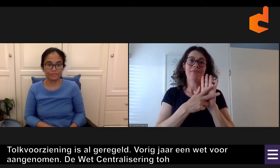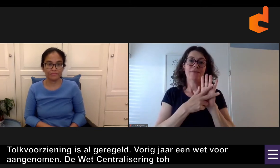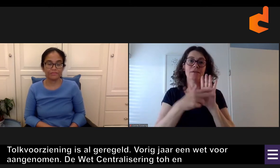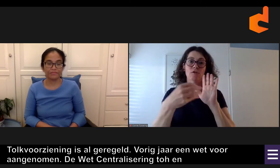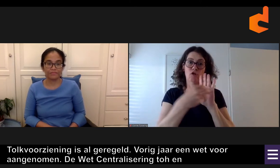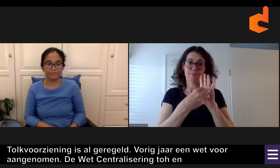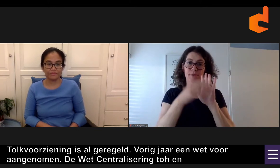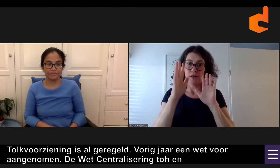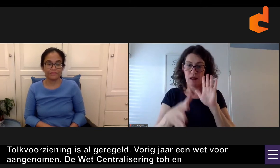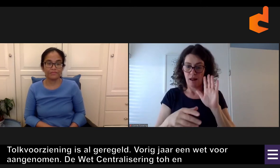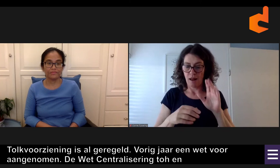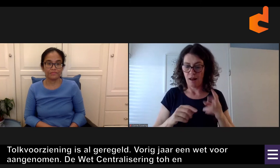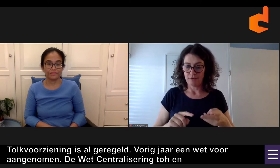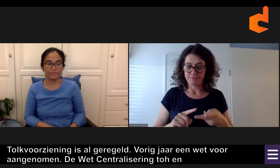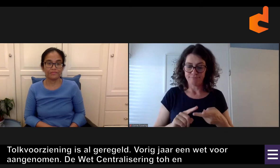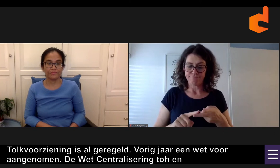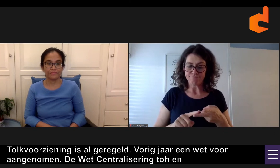al geregeld in de mediawet.